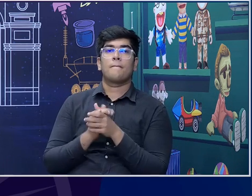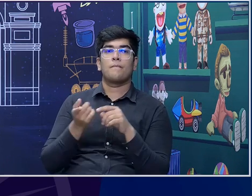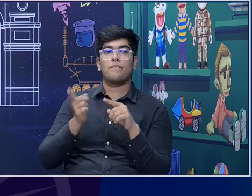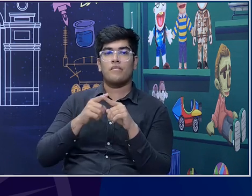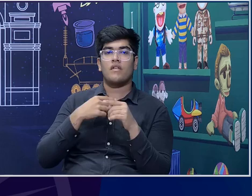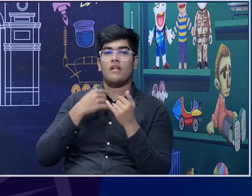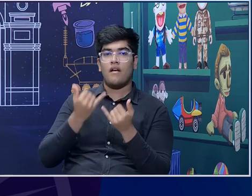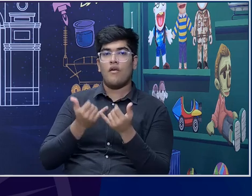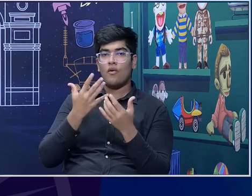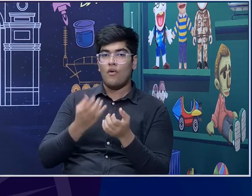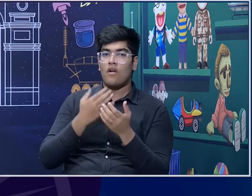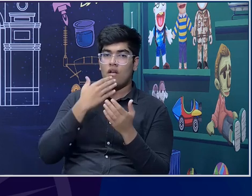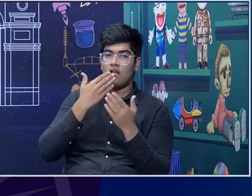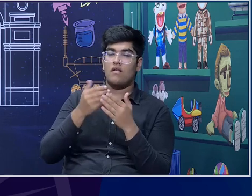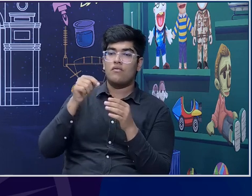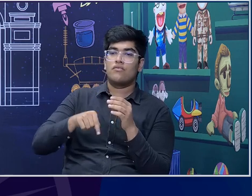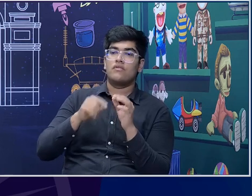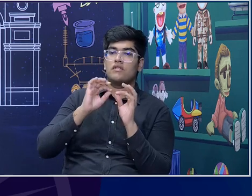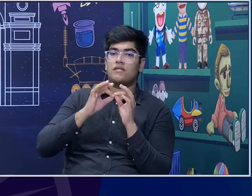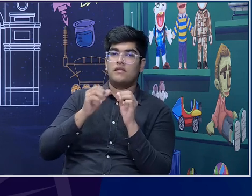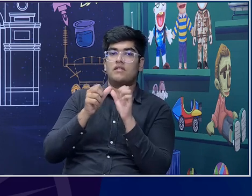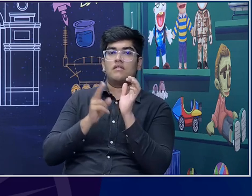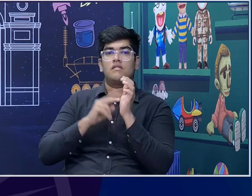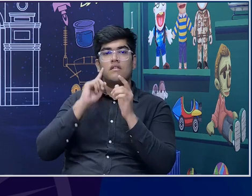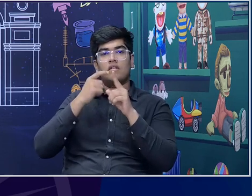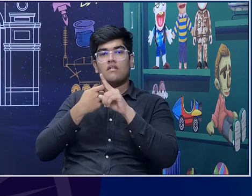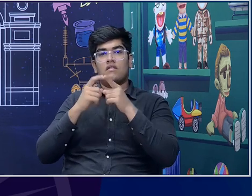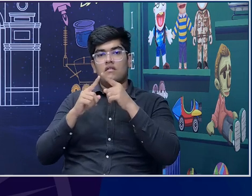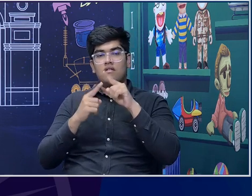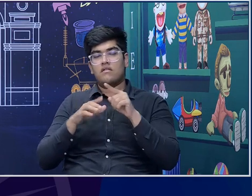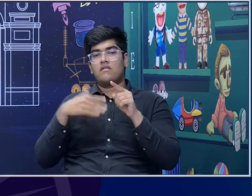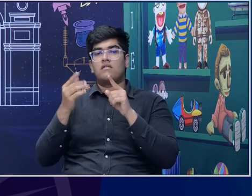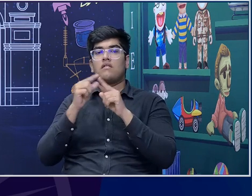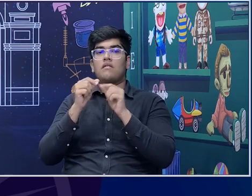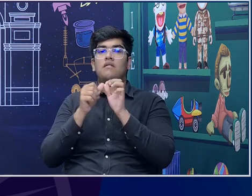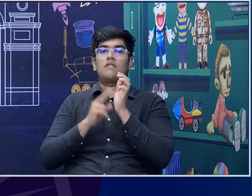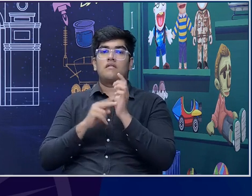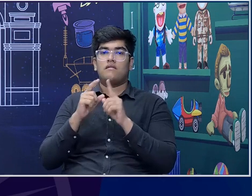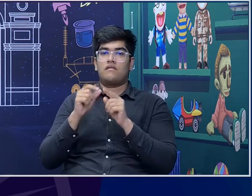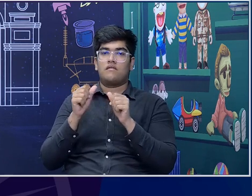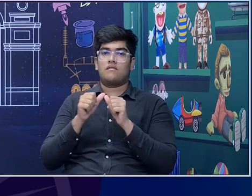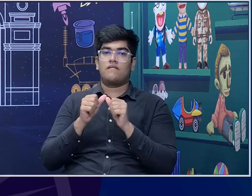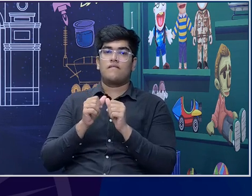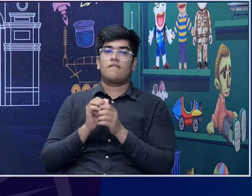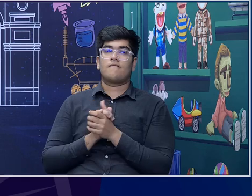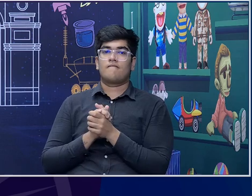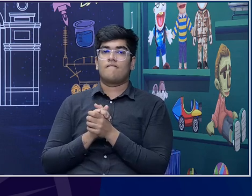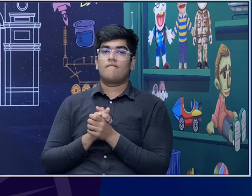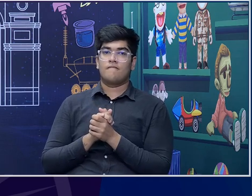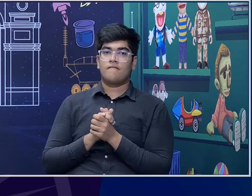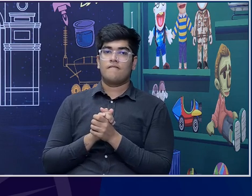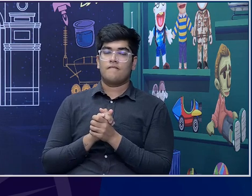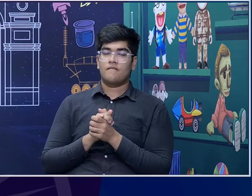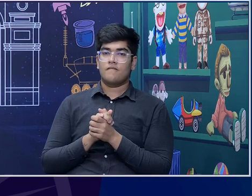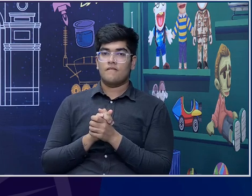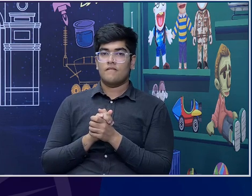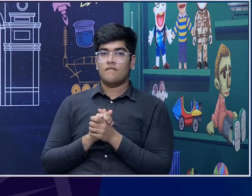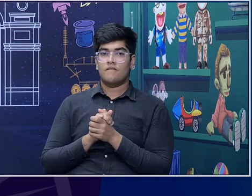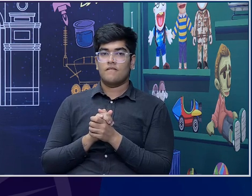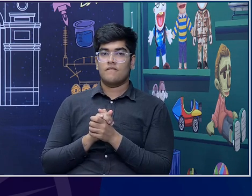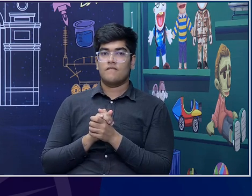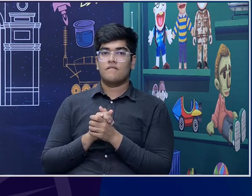शुक्रिया करना चाहेंगे हमारे आज के इंटर्पेटर अनिके पांड़ा जी का भी आपका भी बहुत बहुत शुक्रिया और आप